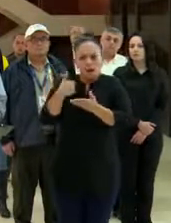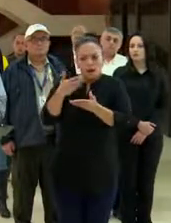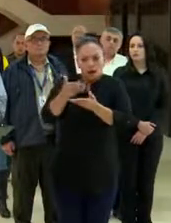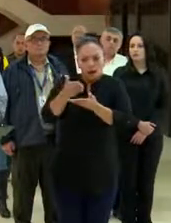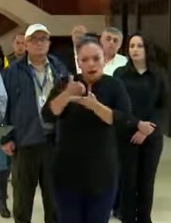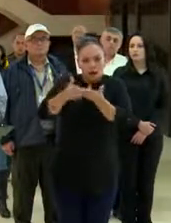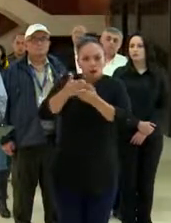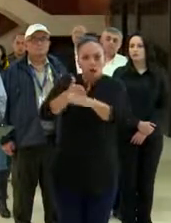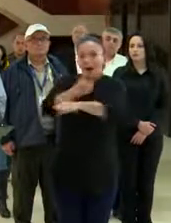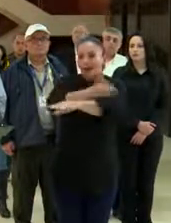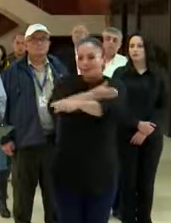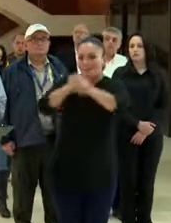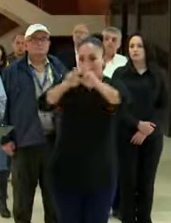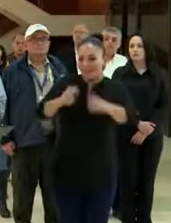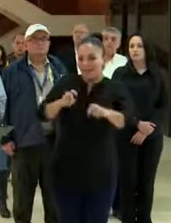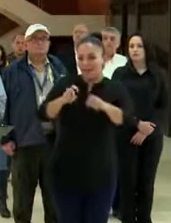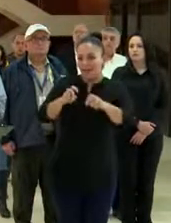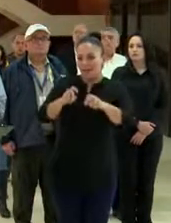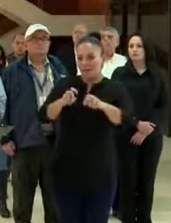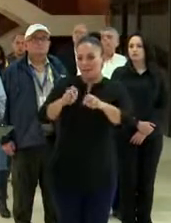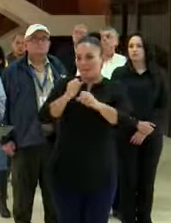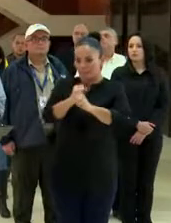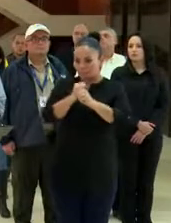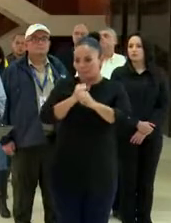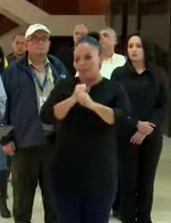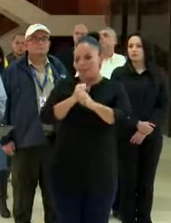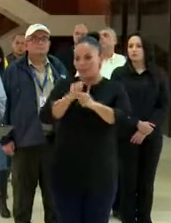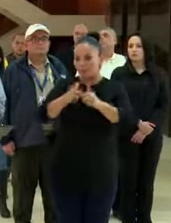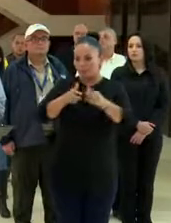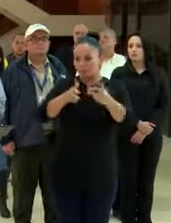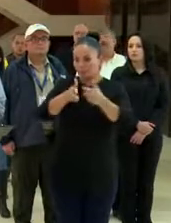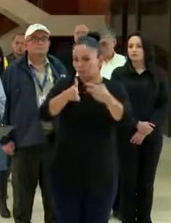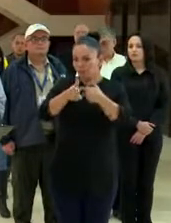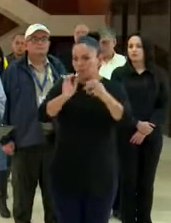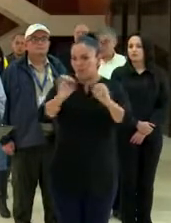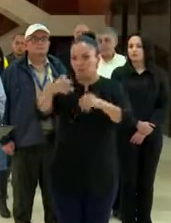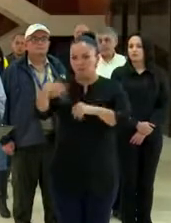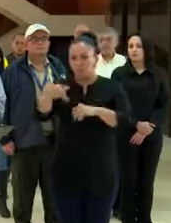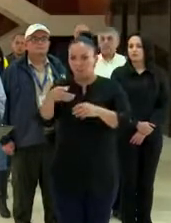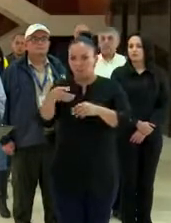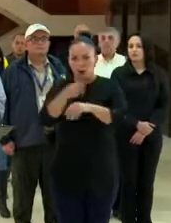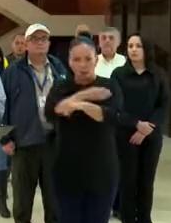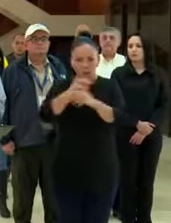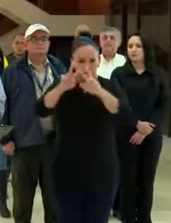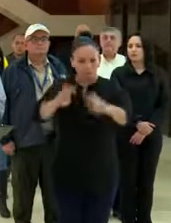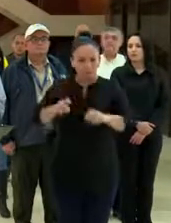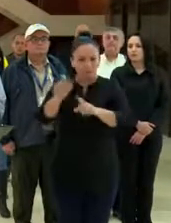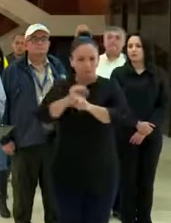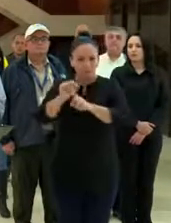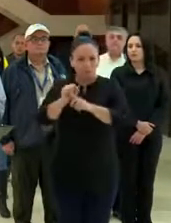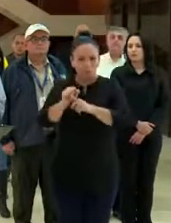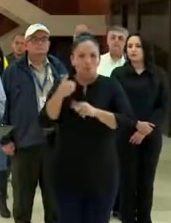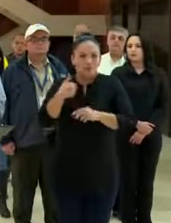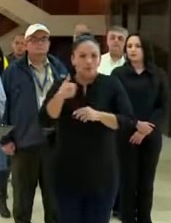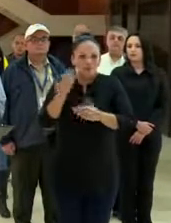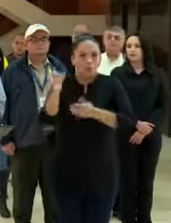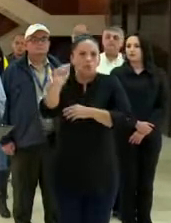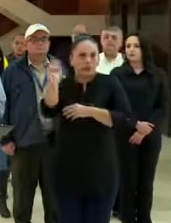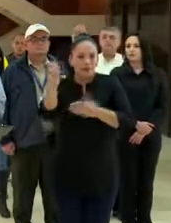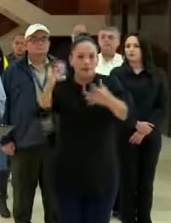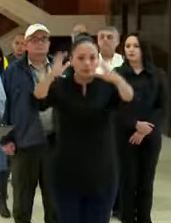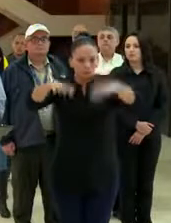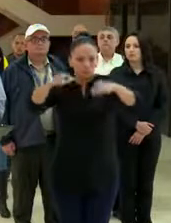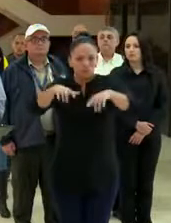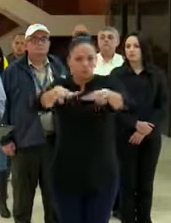previa a esa orden que garantizara que el tránsito por la carretera no iba a representar un riesgo, aún sabiendo que había una alerta meteorológica para la zona y